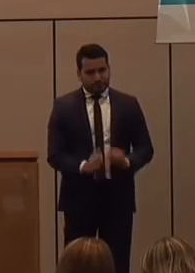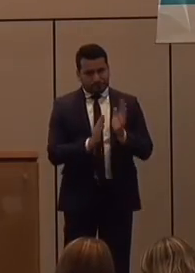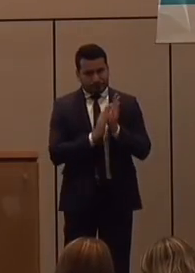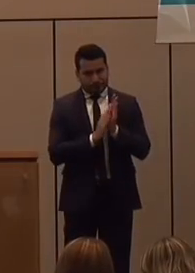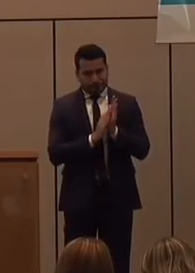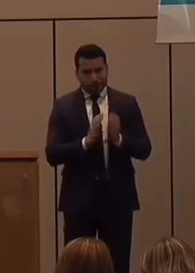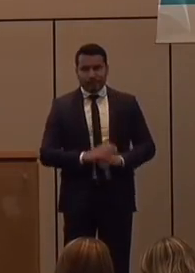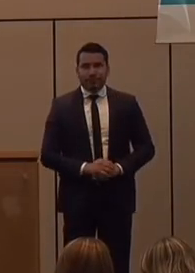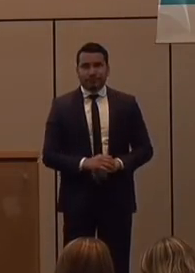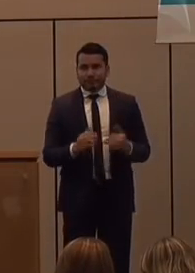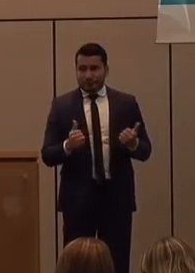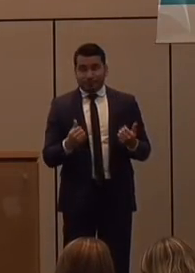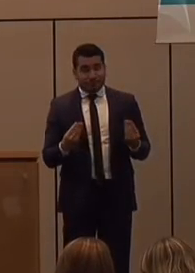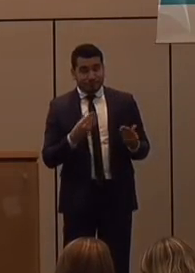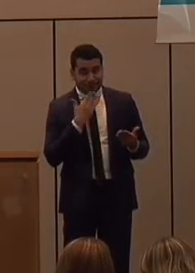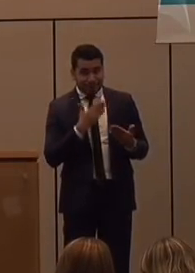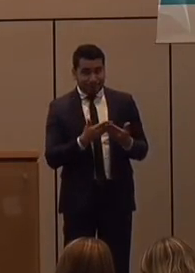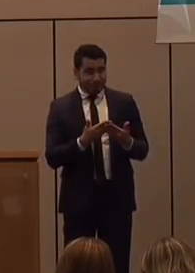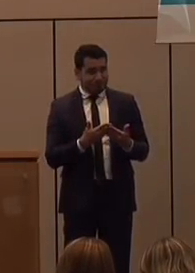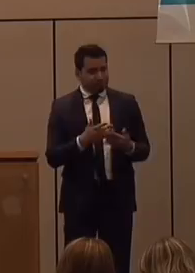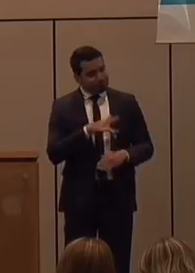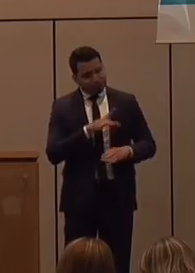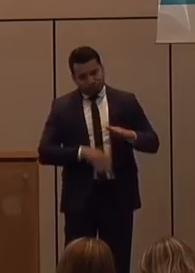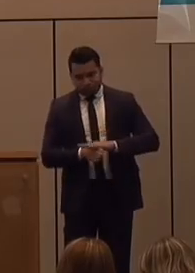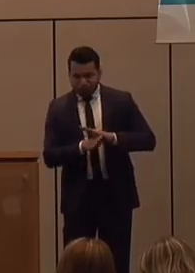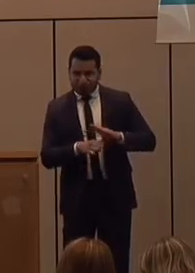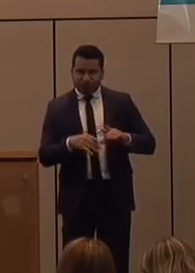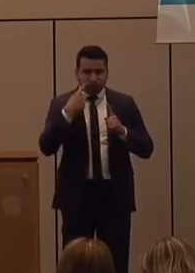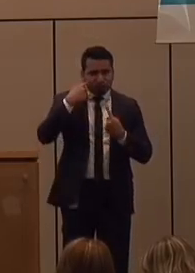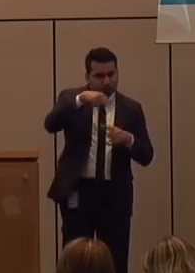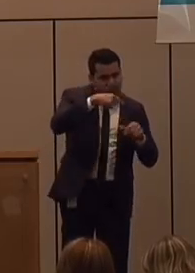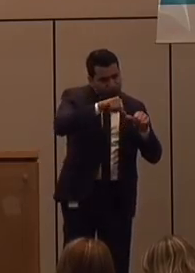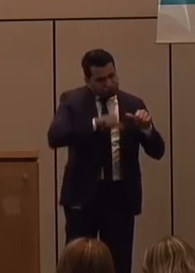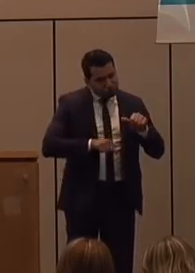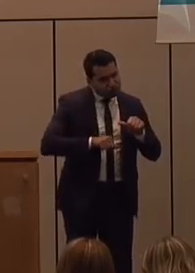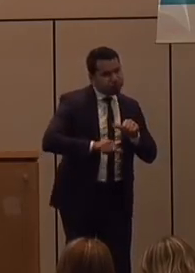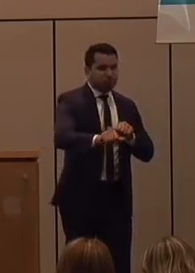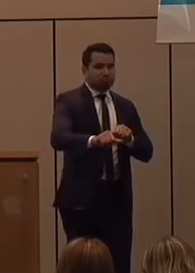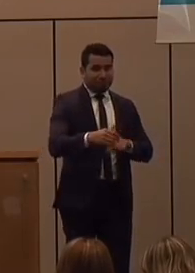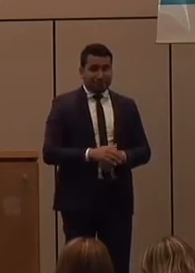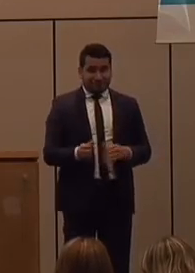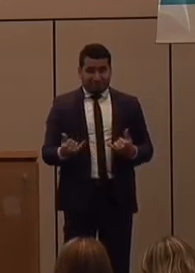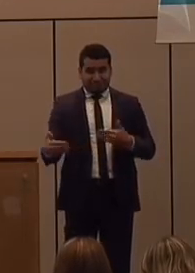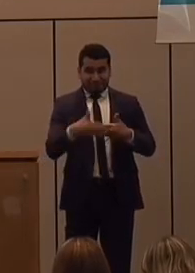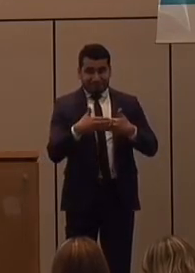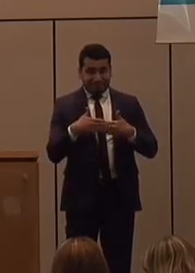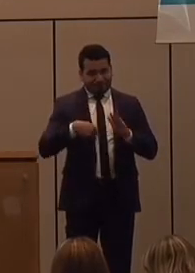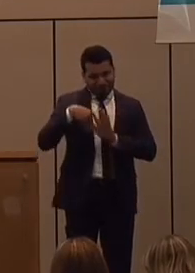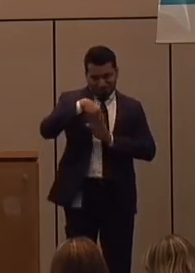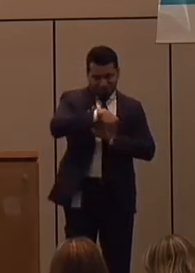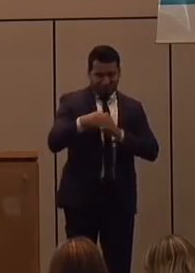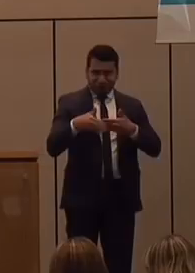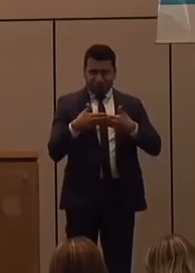bueno muchas gracias muy bien y hay que seguir trabajando en el tema de turismo sostenible para cerrar esta parte digamos de contenido ahora